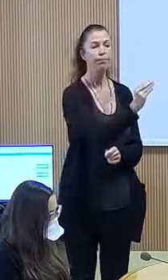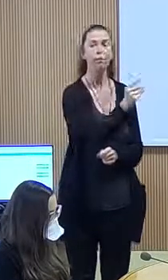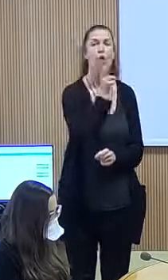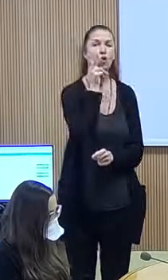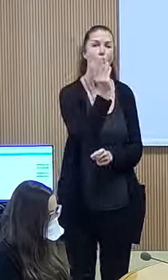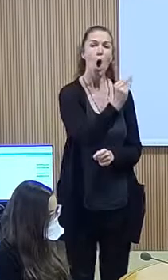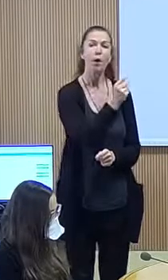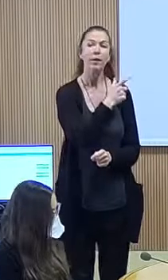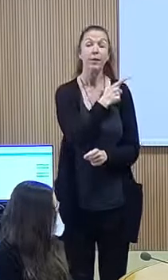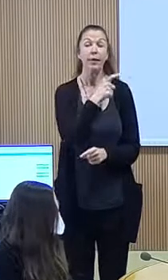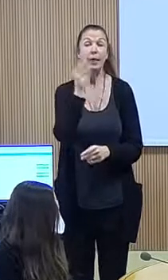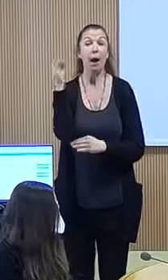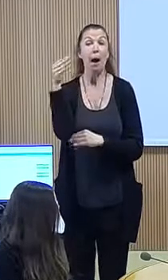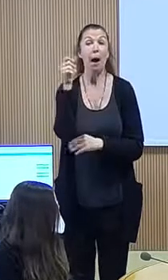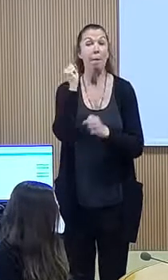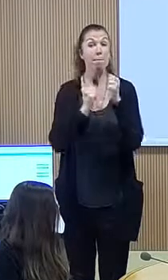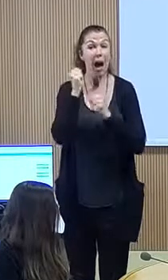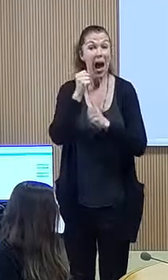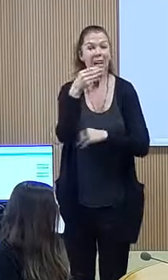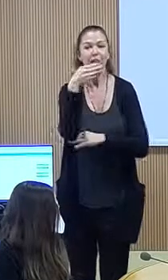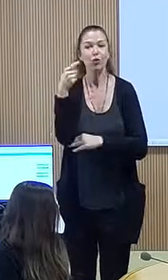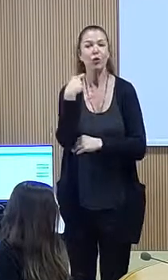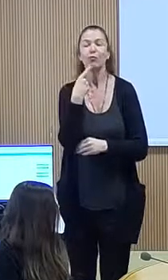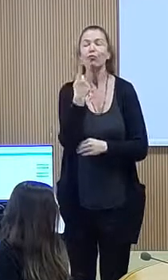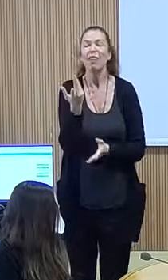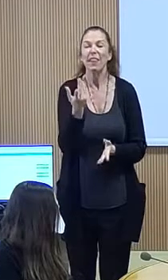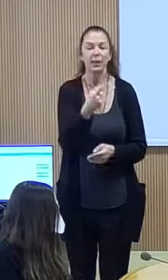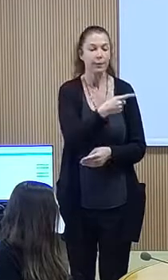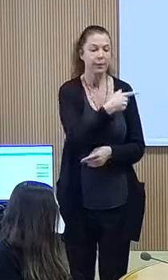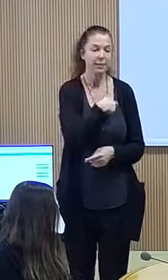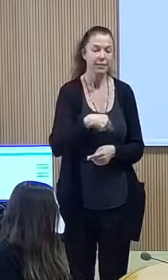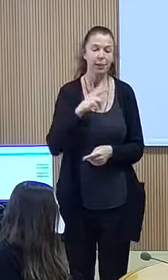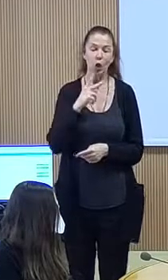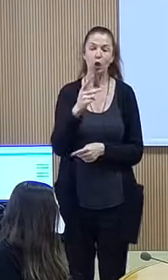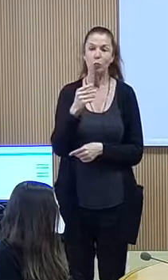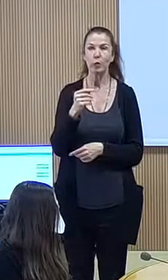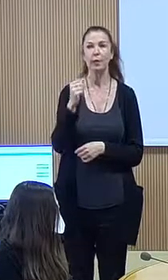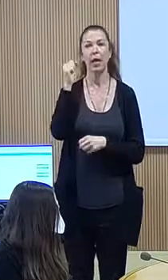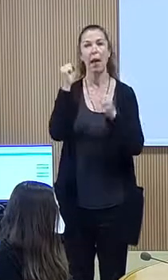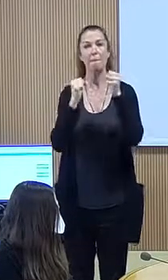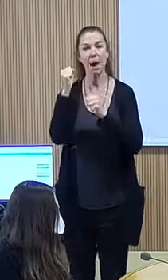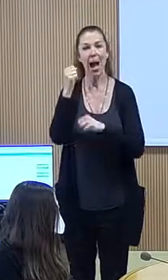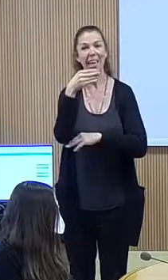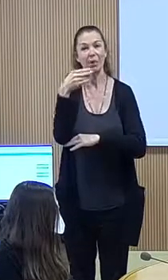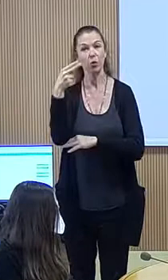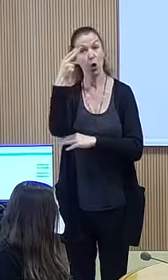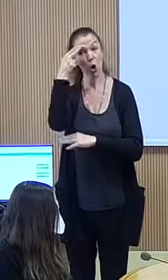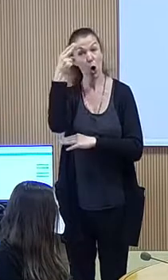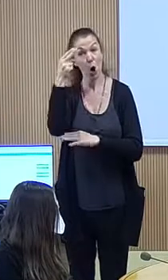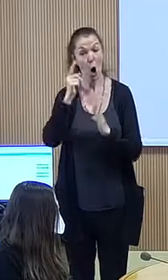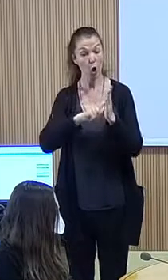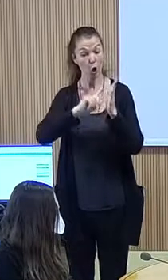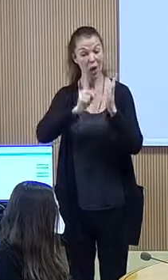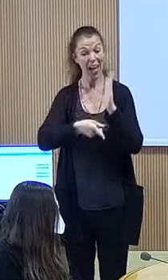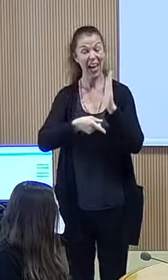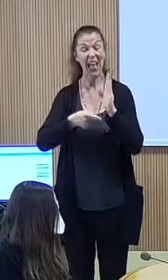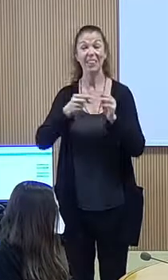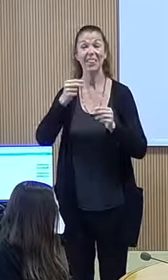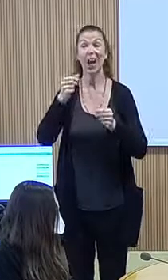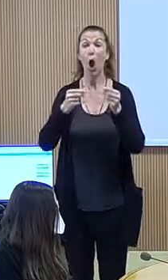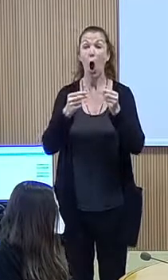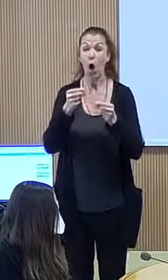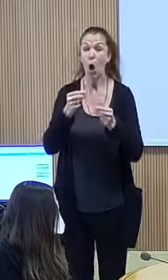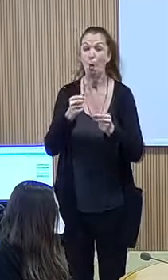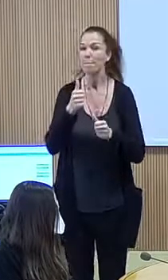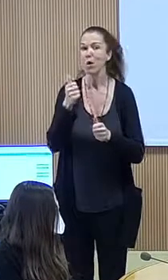ma i bar i ristoranti questi allora ricordo che i provvedimenti di carattere economico sono i provvedimenti che può prendere solo il governo e